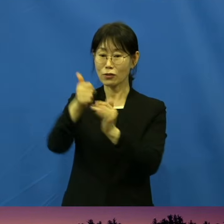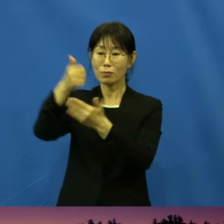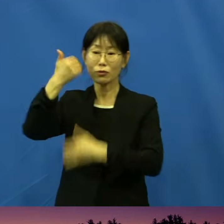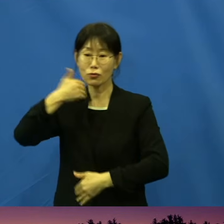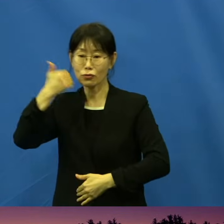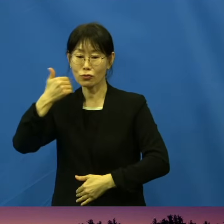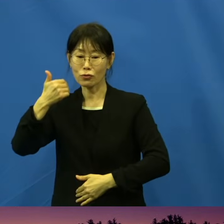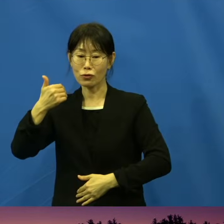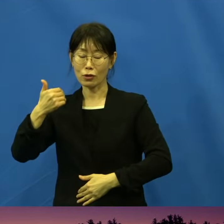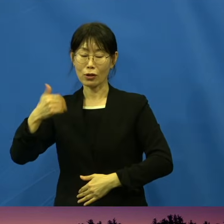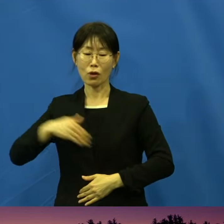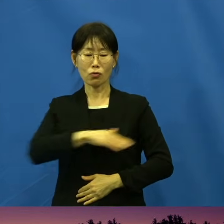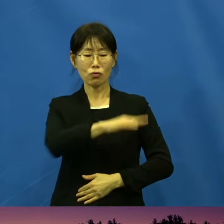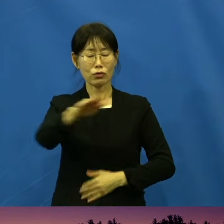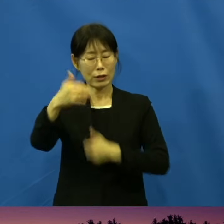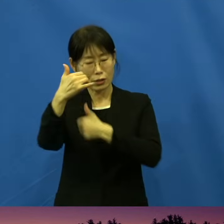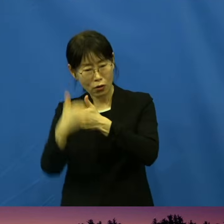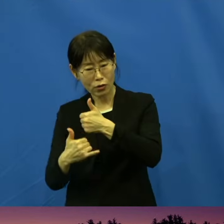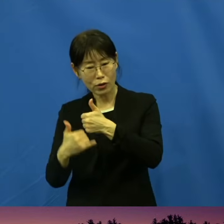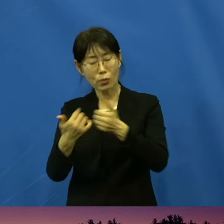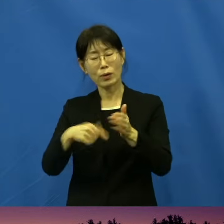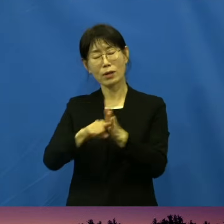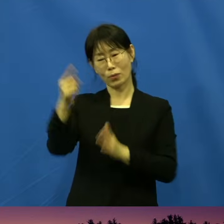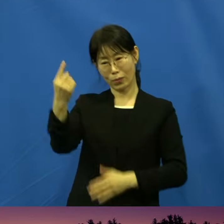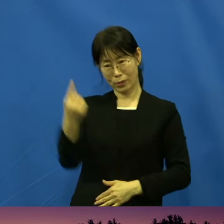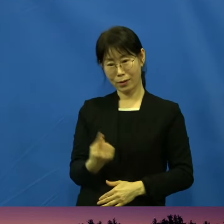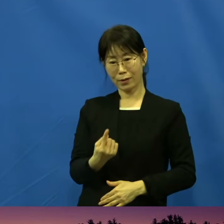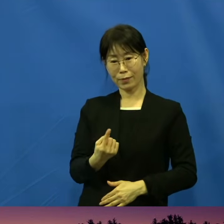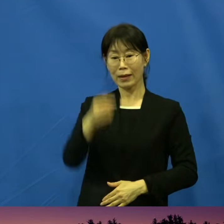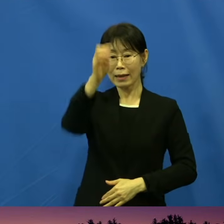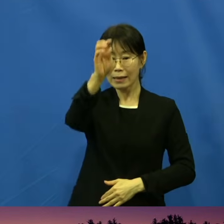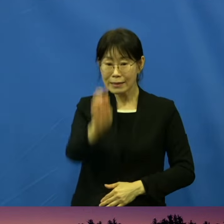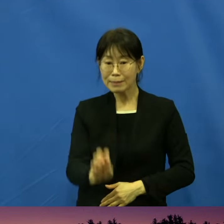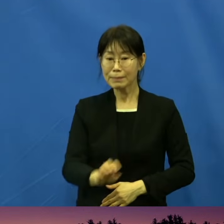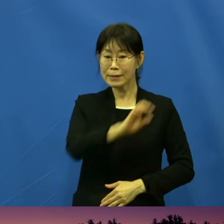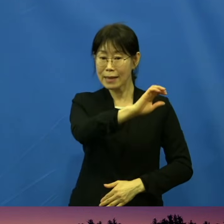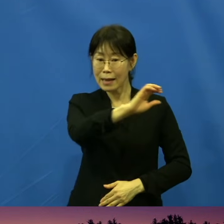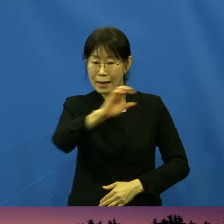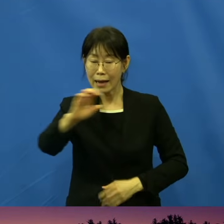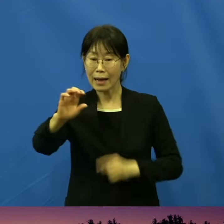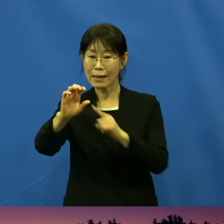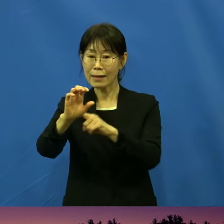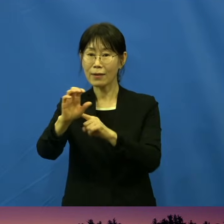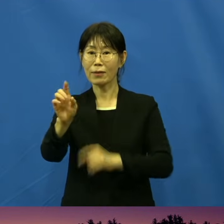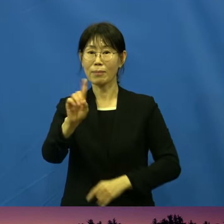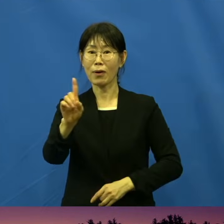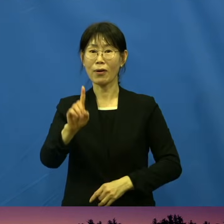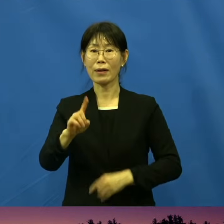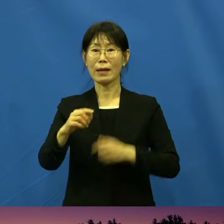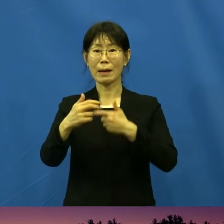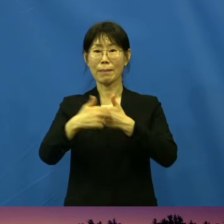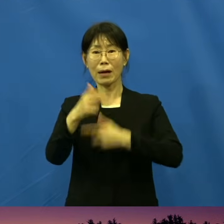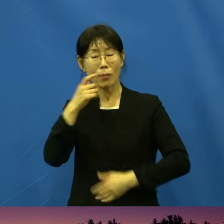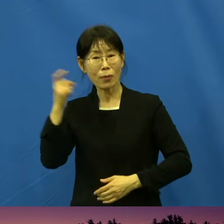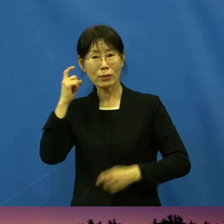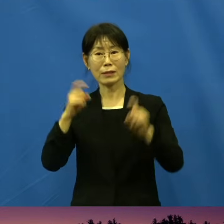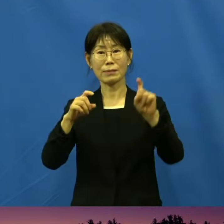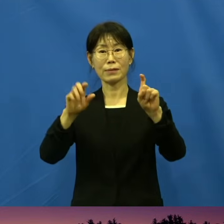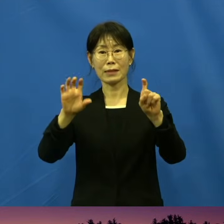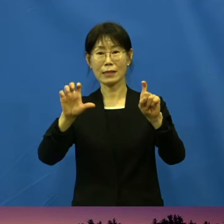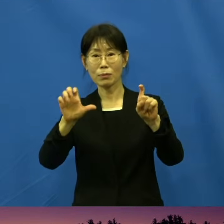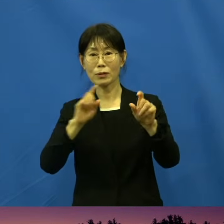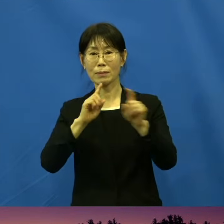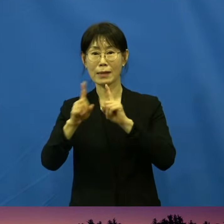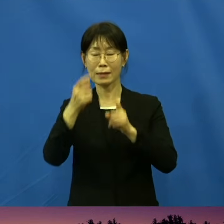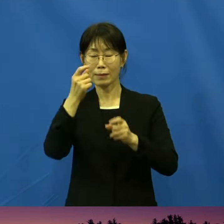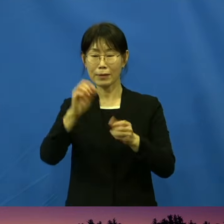분이셨습니다. 여러분, 십자가가 우리에게 주는 메시지는 뭡니까? 마가복음 10장 45절에 보니까 신인자가 온 것은 섬김을 받으려